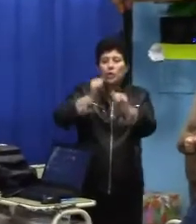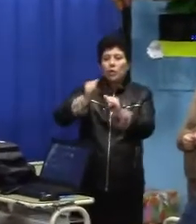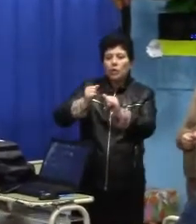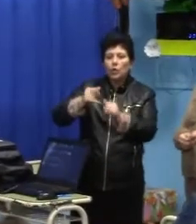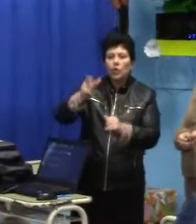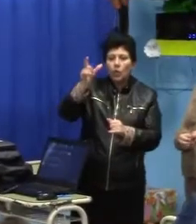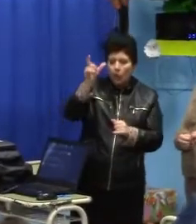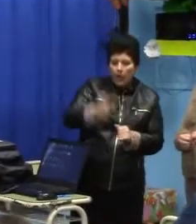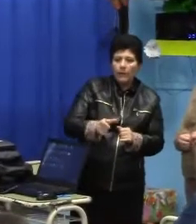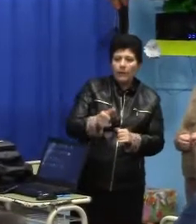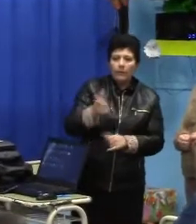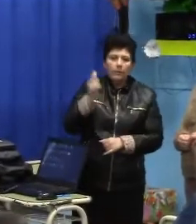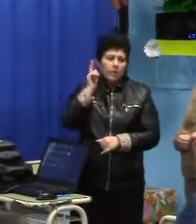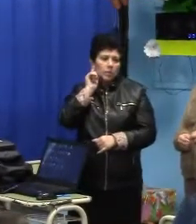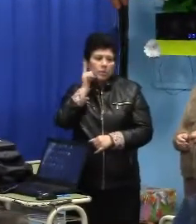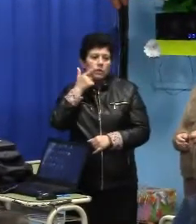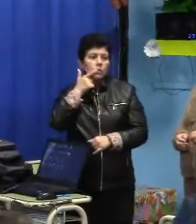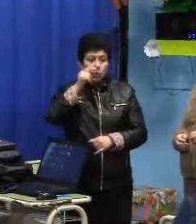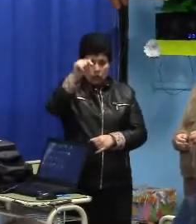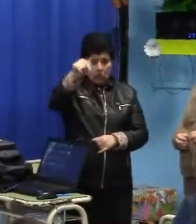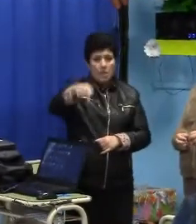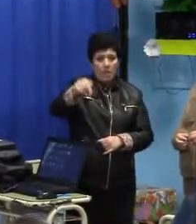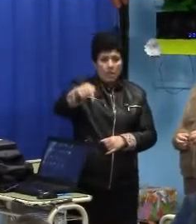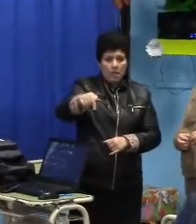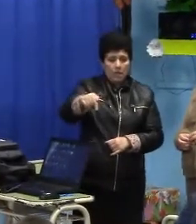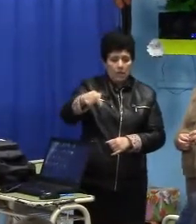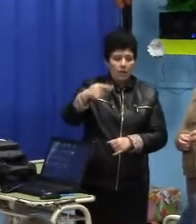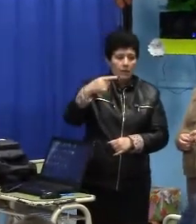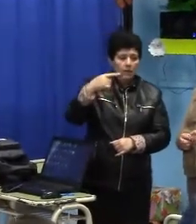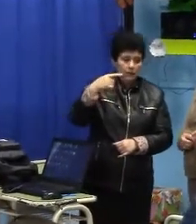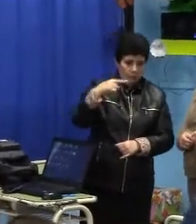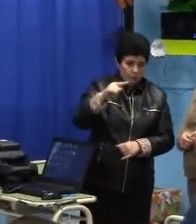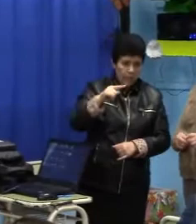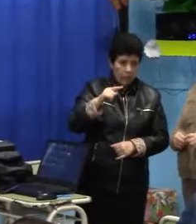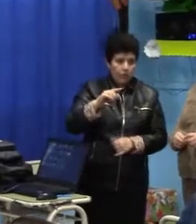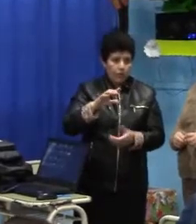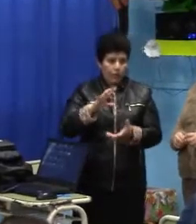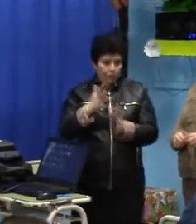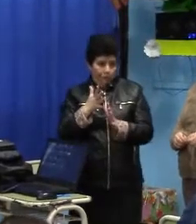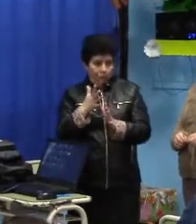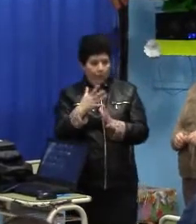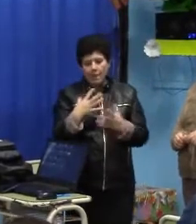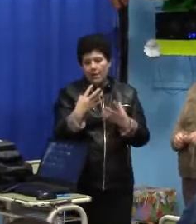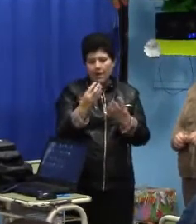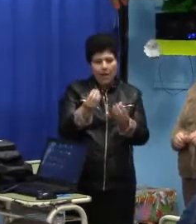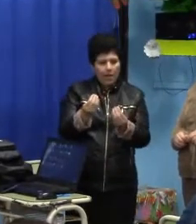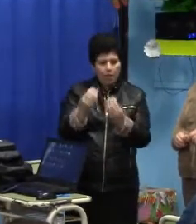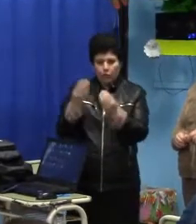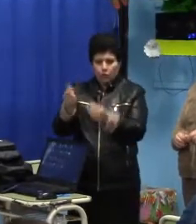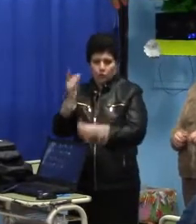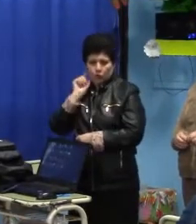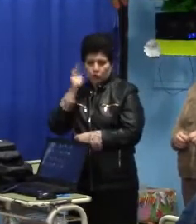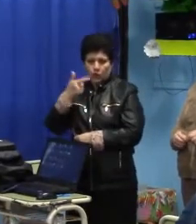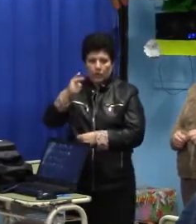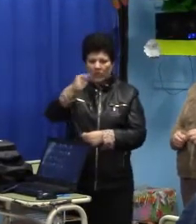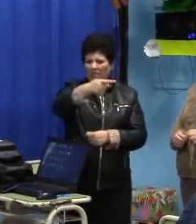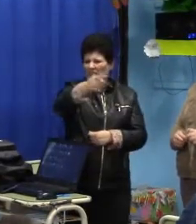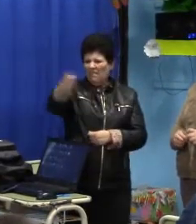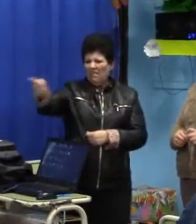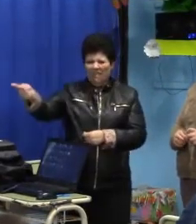hay personas que no escuchan, pero ustedes adaptan sus cultos. No porque ellos sean menos o